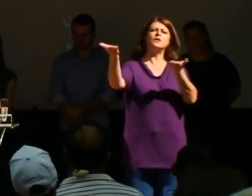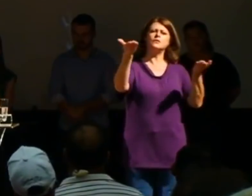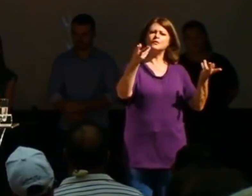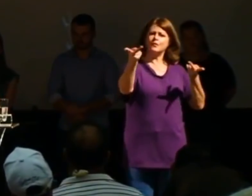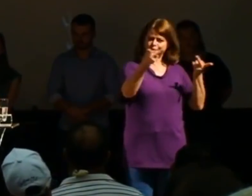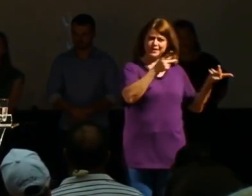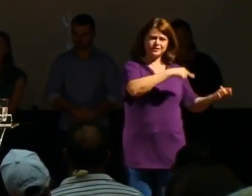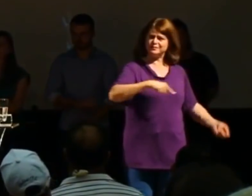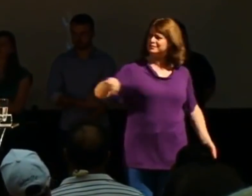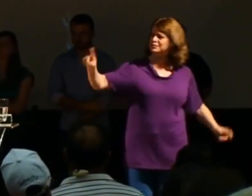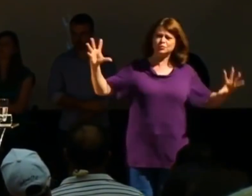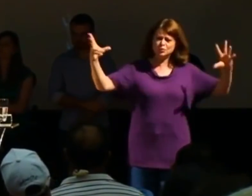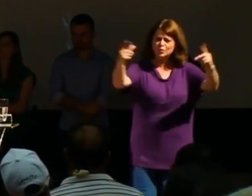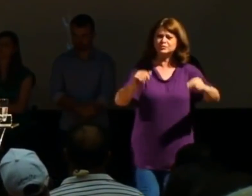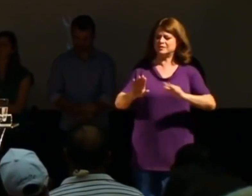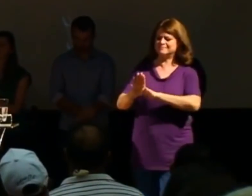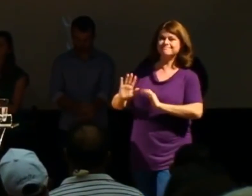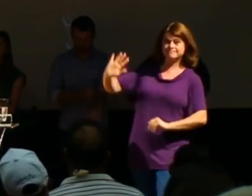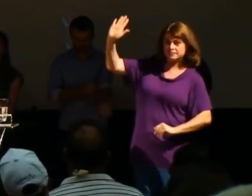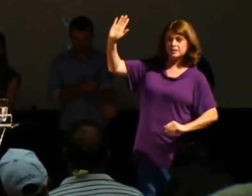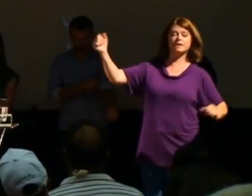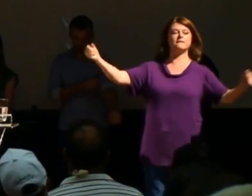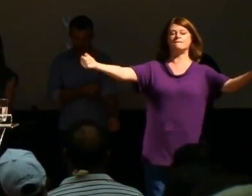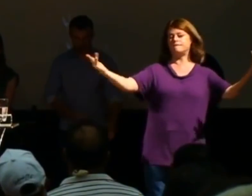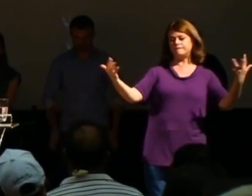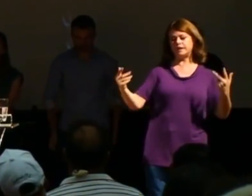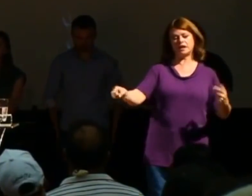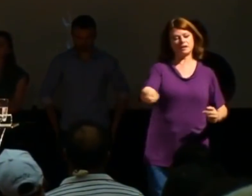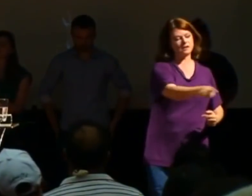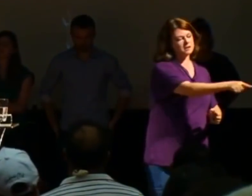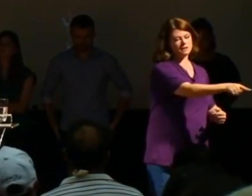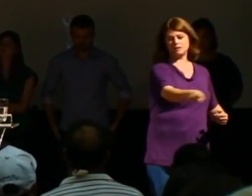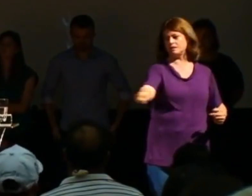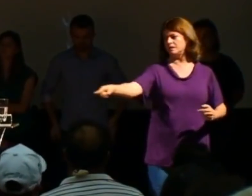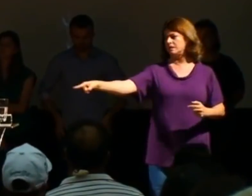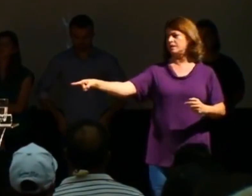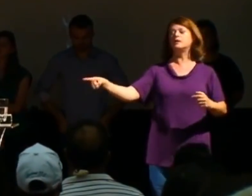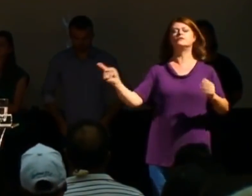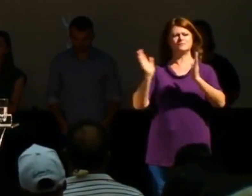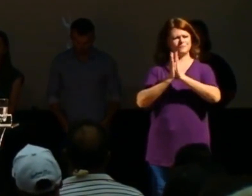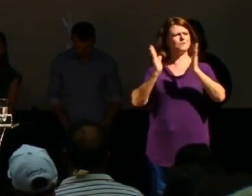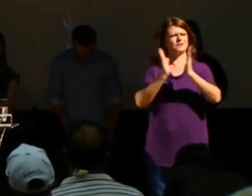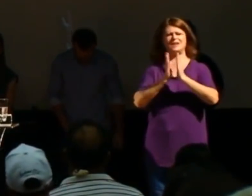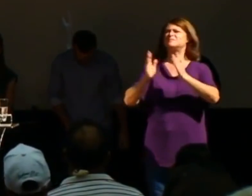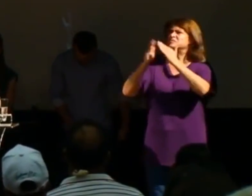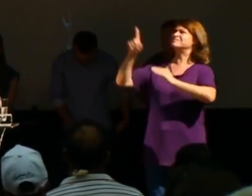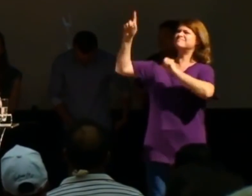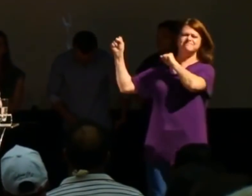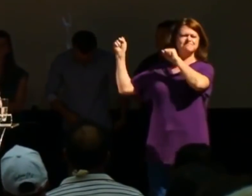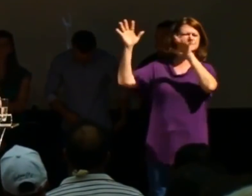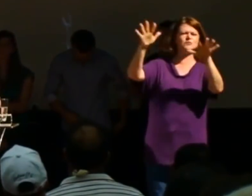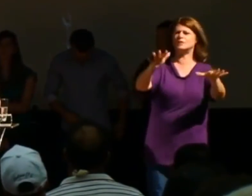motivo, que vocês venham aqui à frente, durante o louvor, e o Ministério de Células, os líderes da igreja,